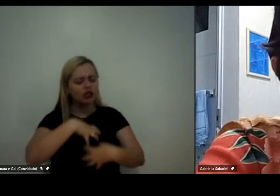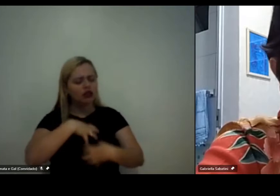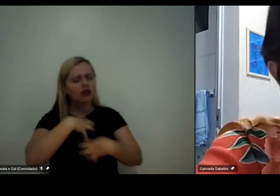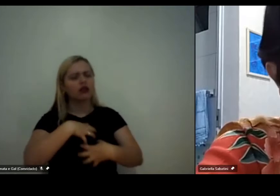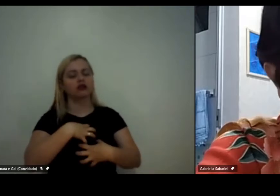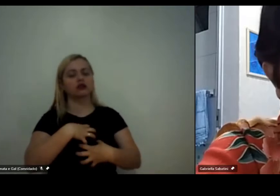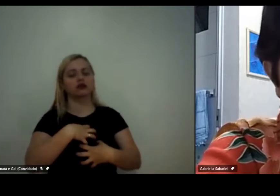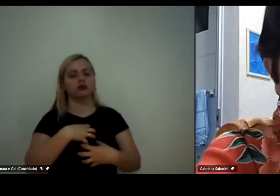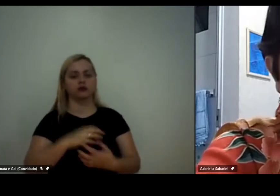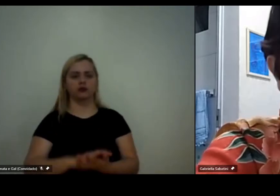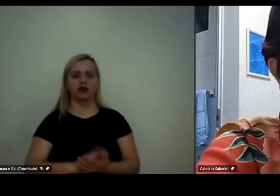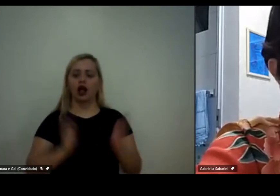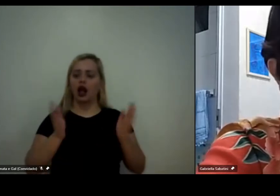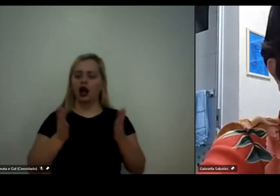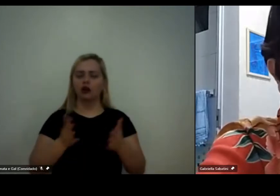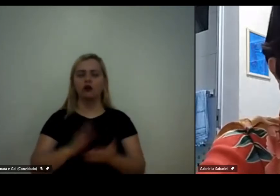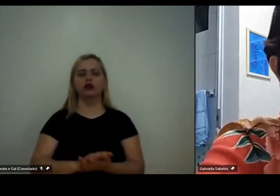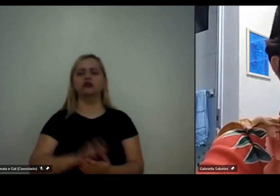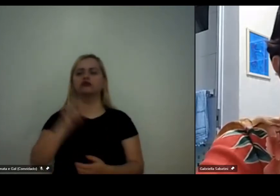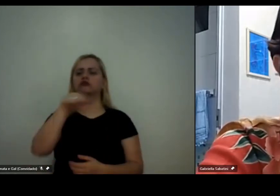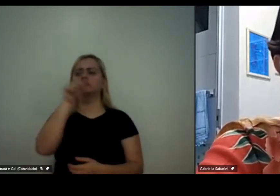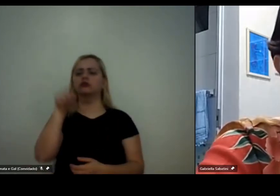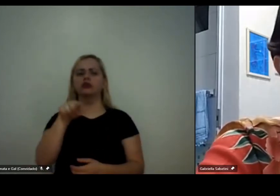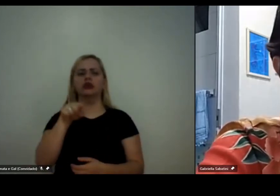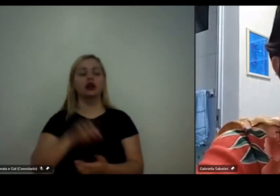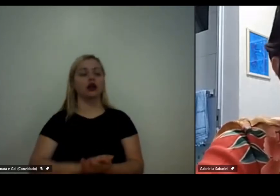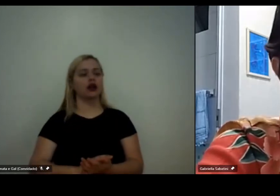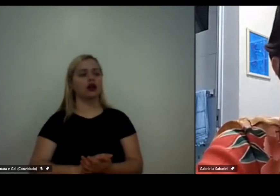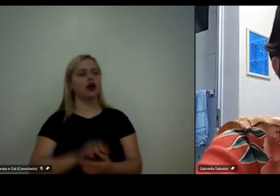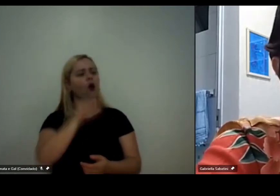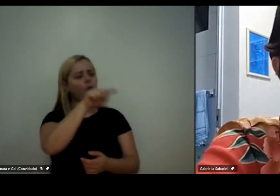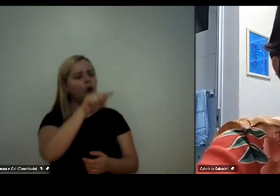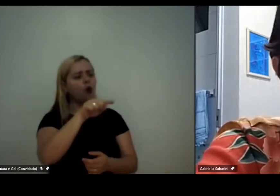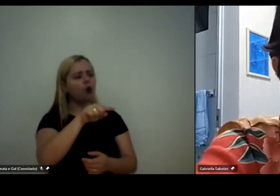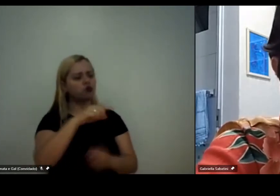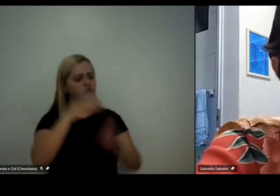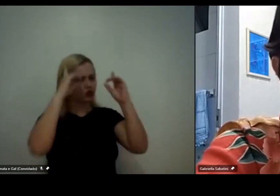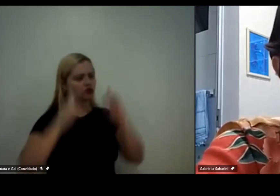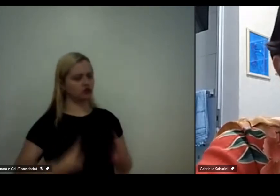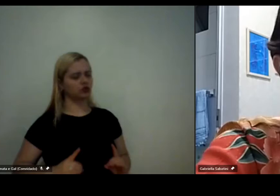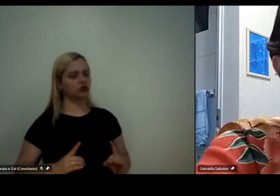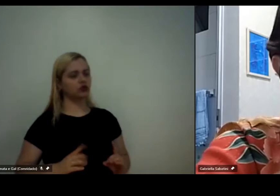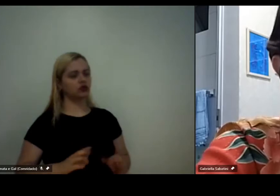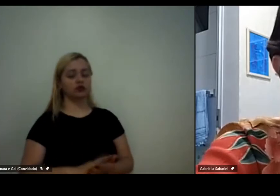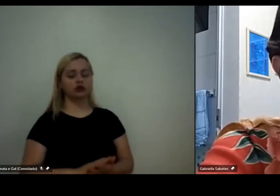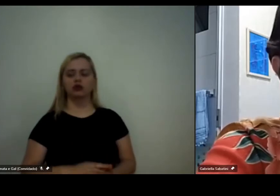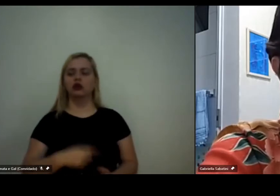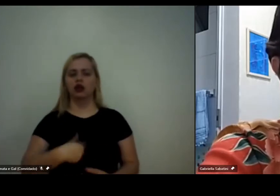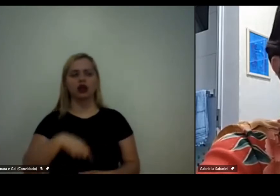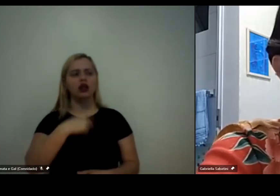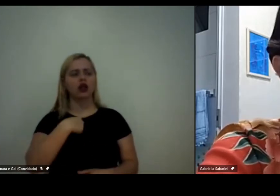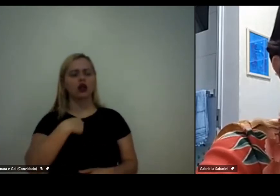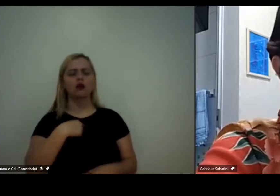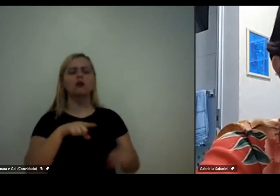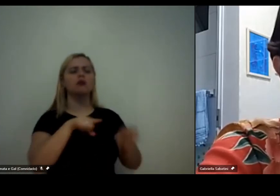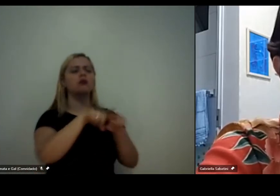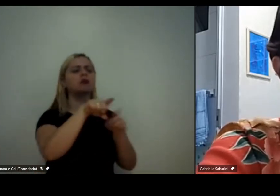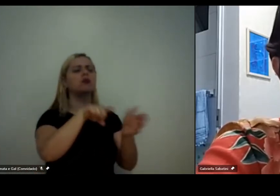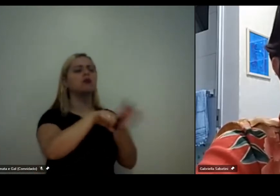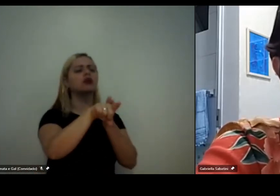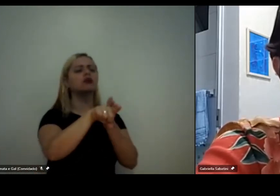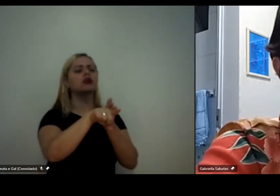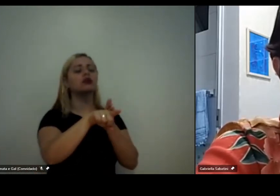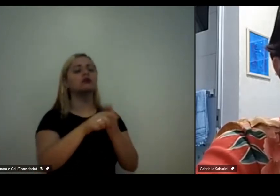funcionária mencionou, agora com interrogação, a senhora PNE? Em fôlego ausente, perguntei o significado. Boca